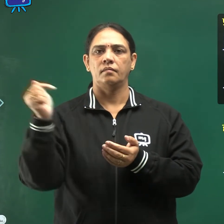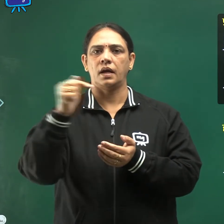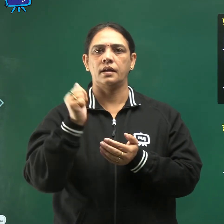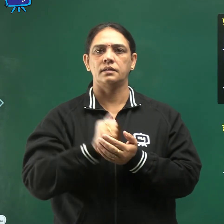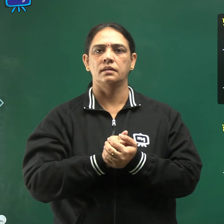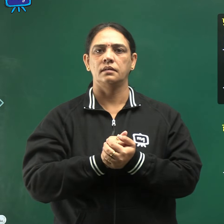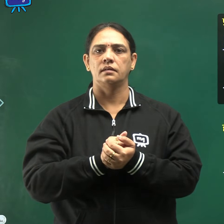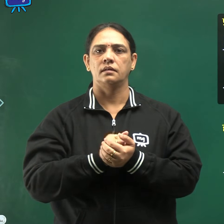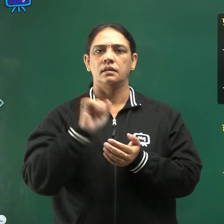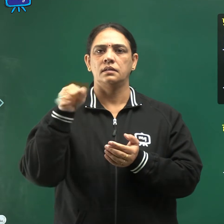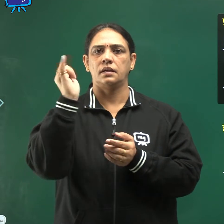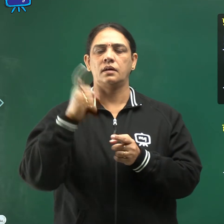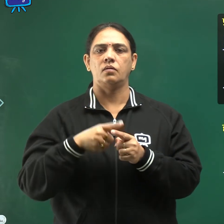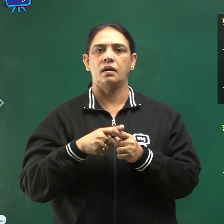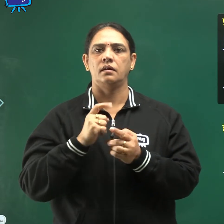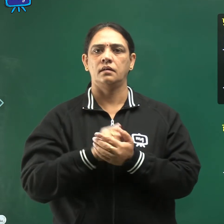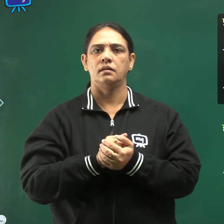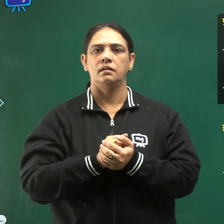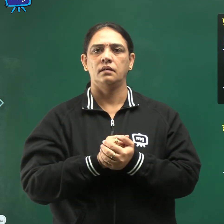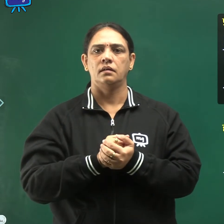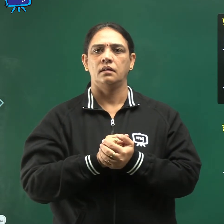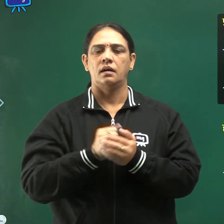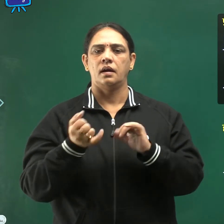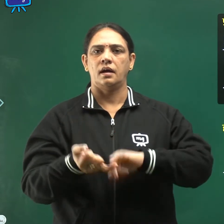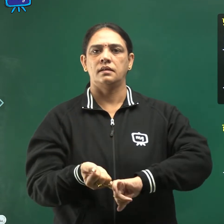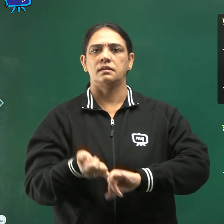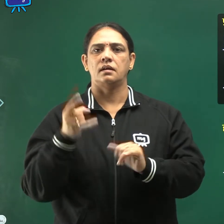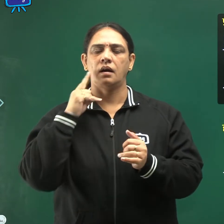माइनस 6 गुणा साइन